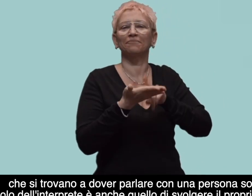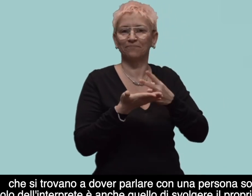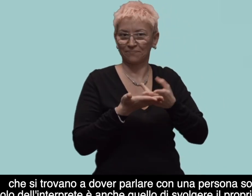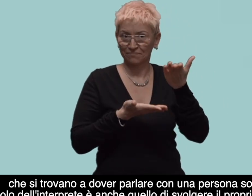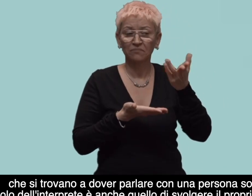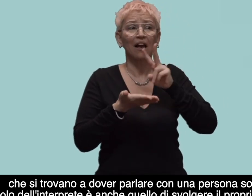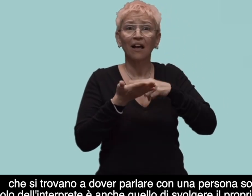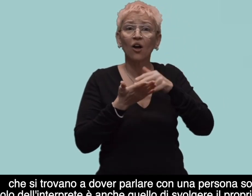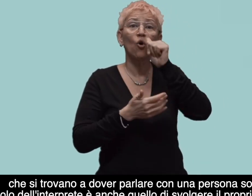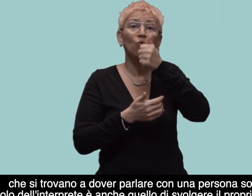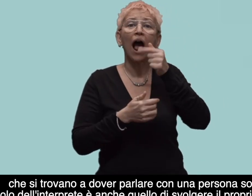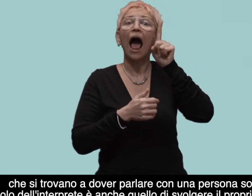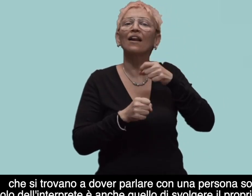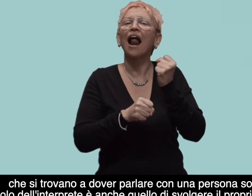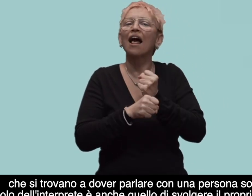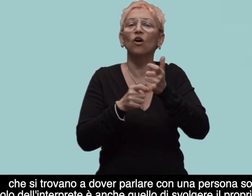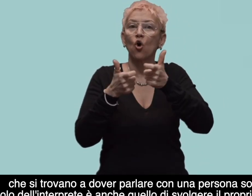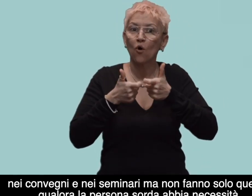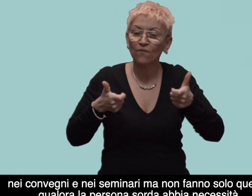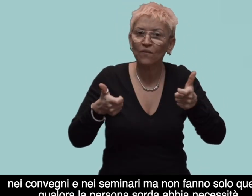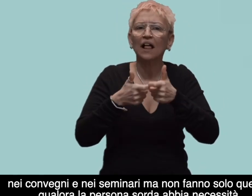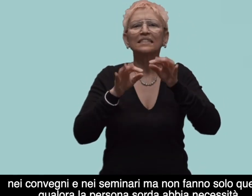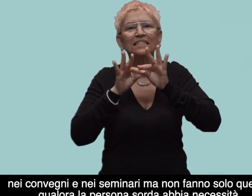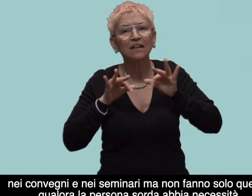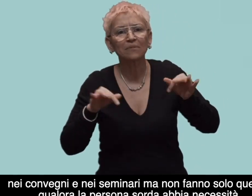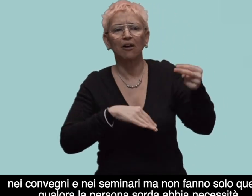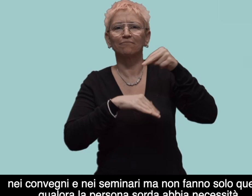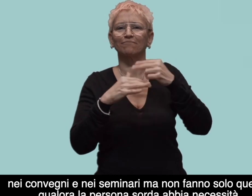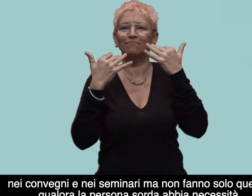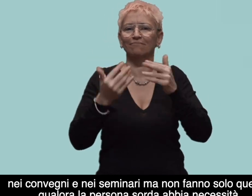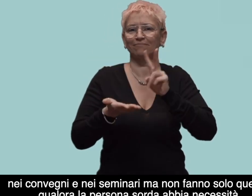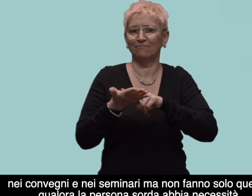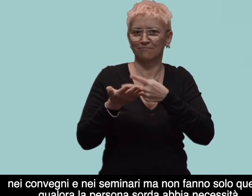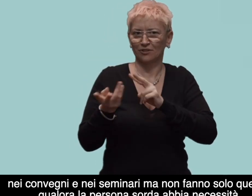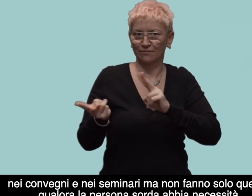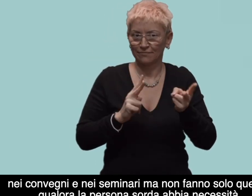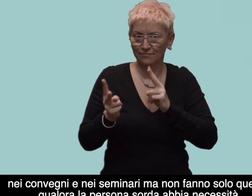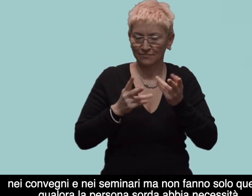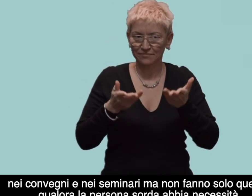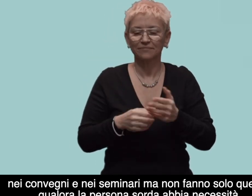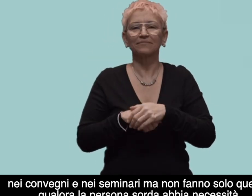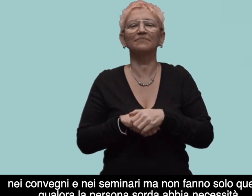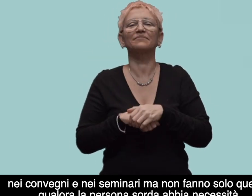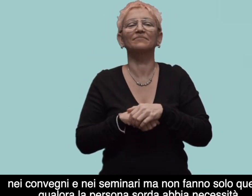sorda il ruolo dell'interprete anche quello di tradurre negli scontri nei seminari ma non fanno solamente questo